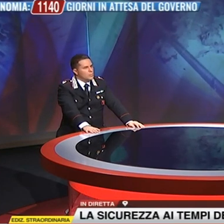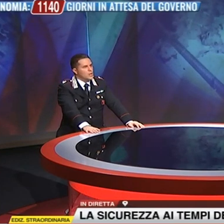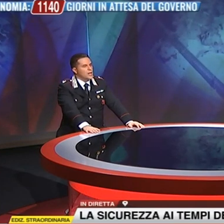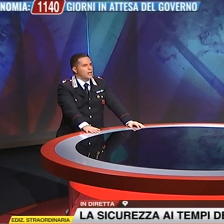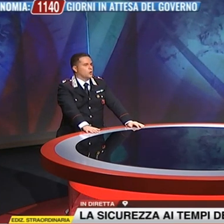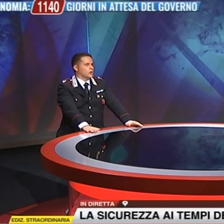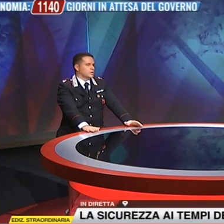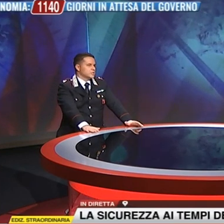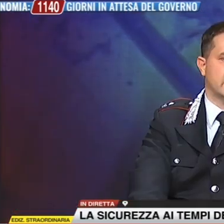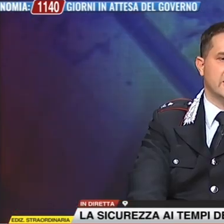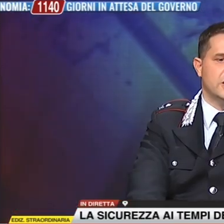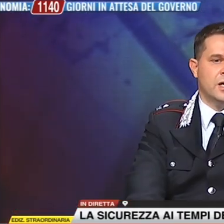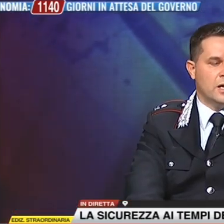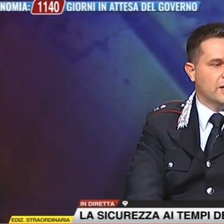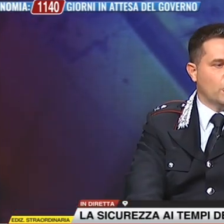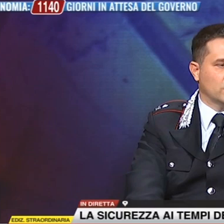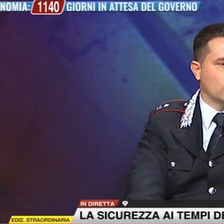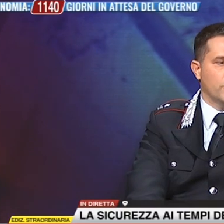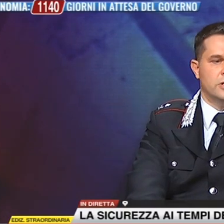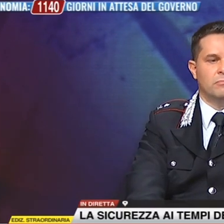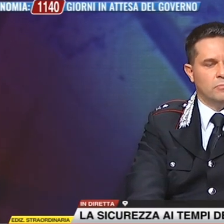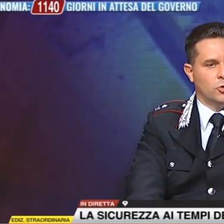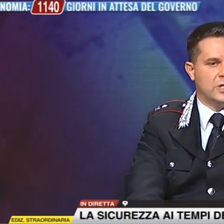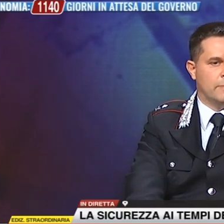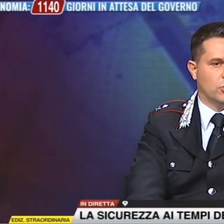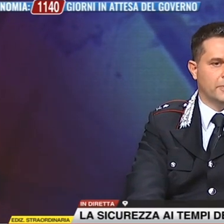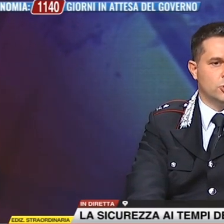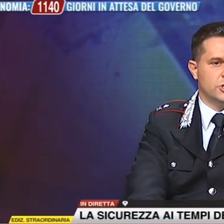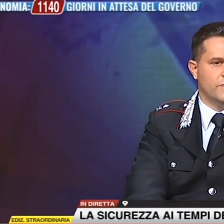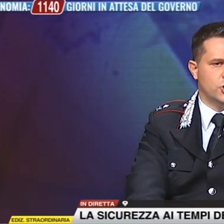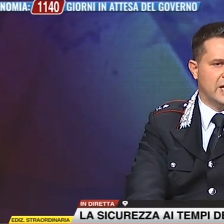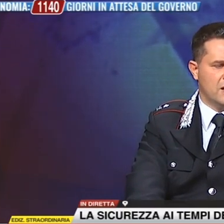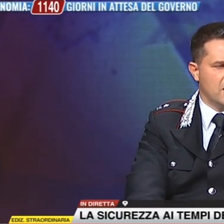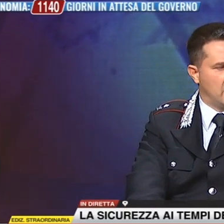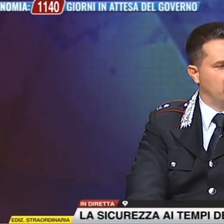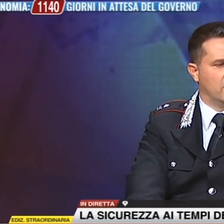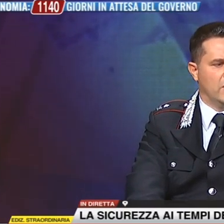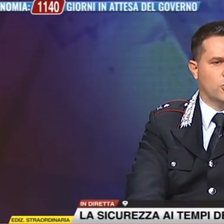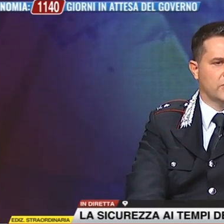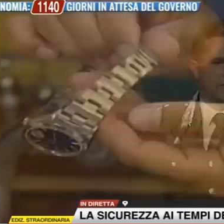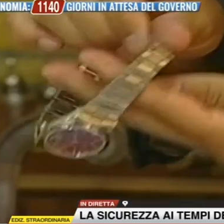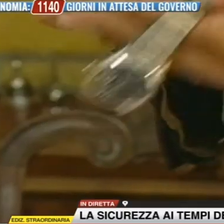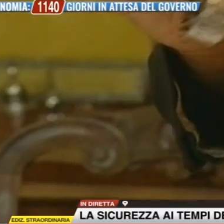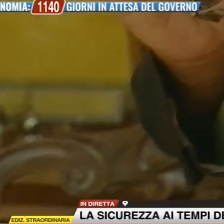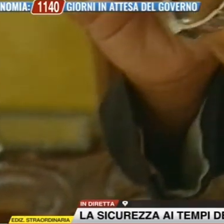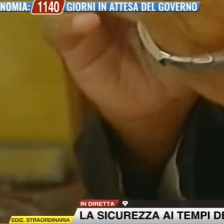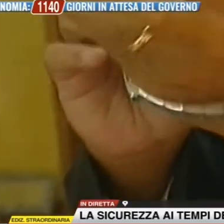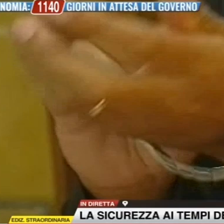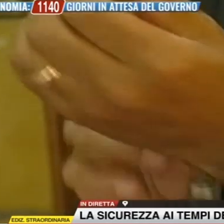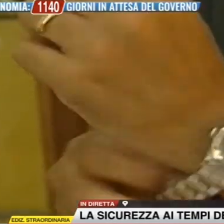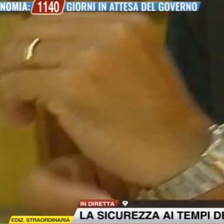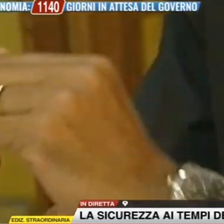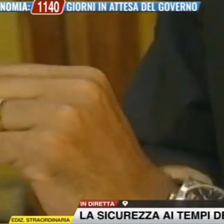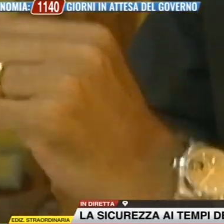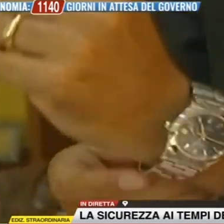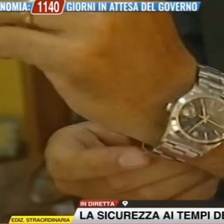del genere. Ecco, in questi casi nel momento in cui notiamo che una persona si avvicina, avere quell'accortezza di evitare